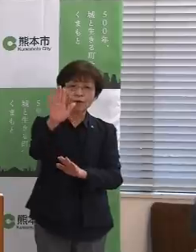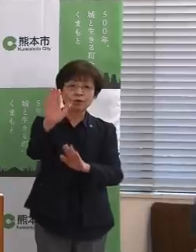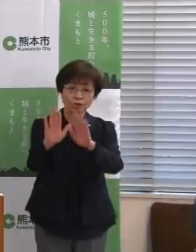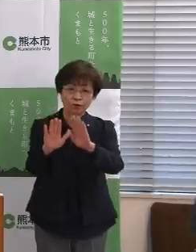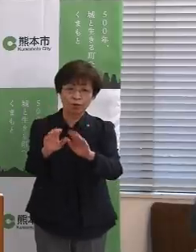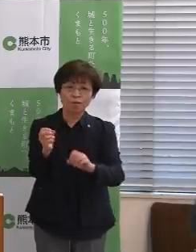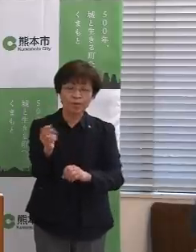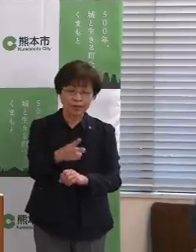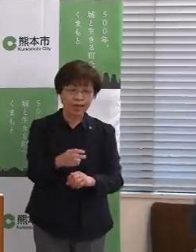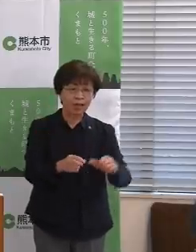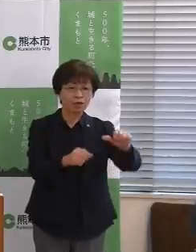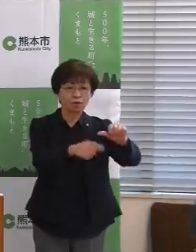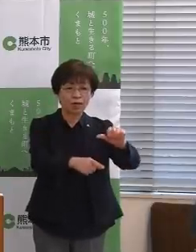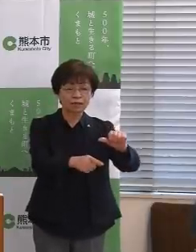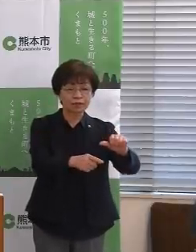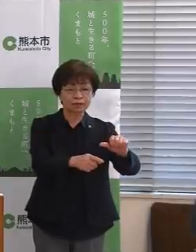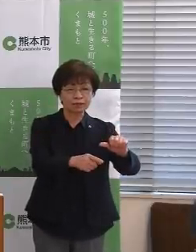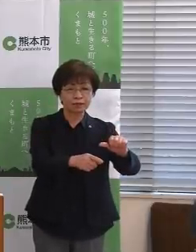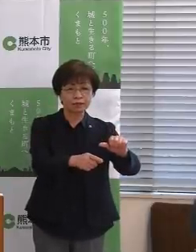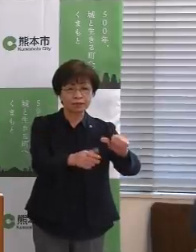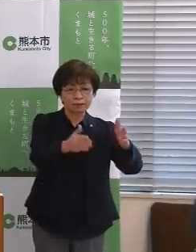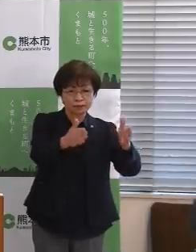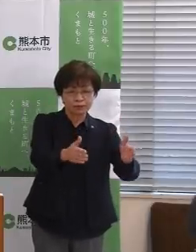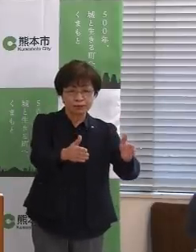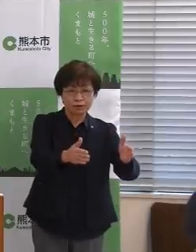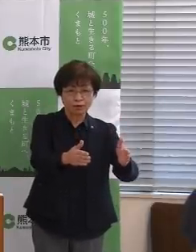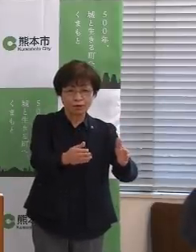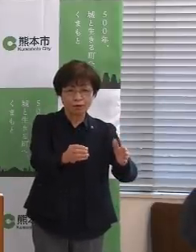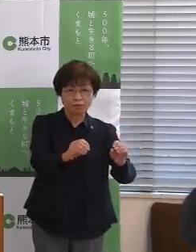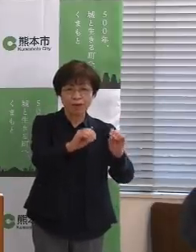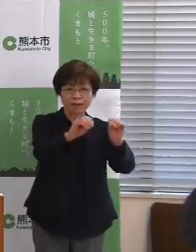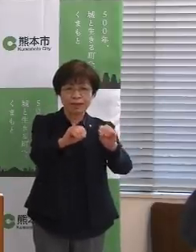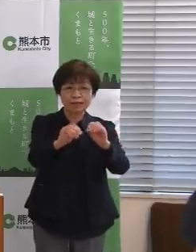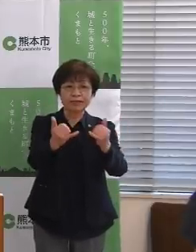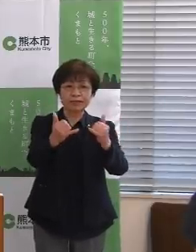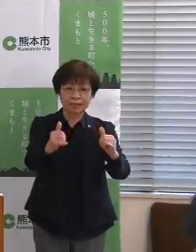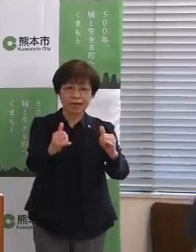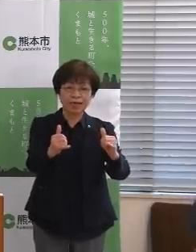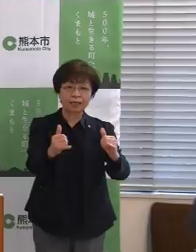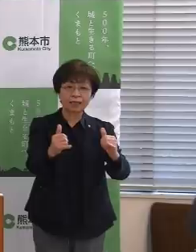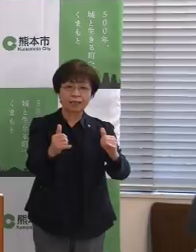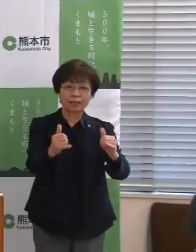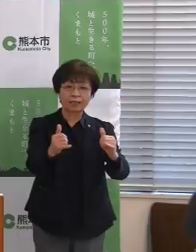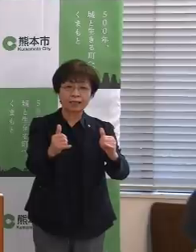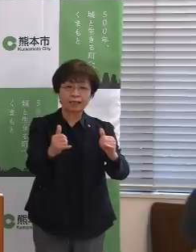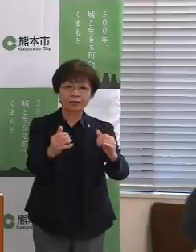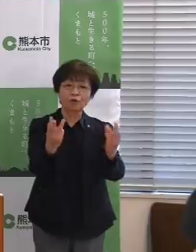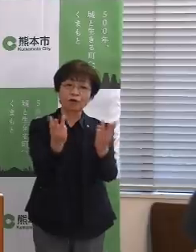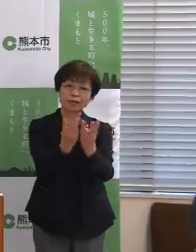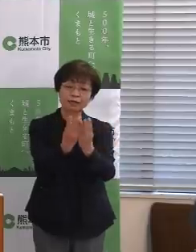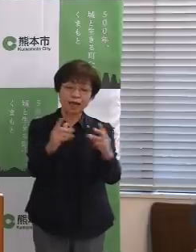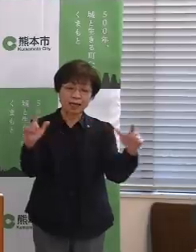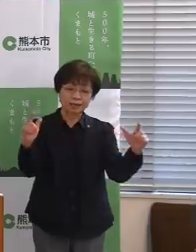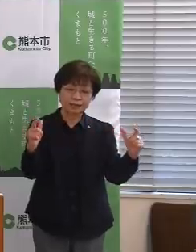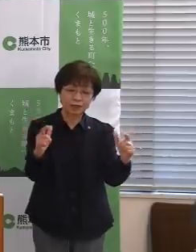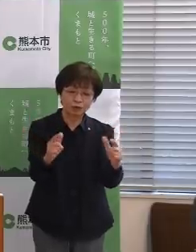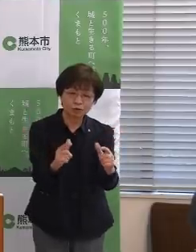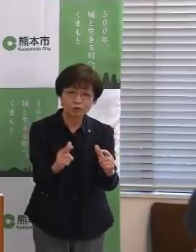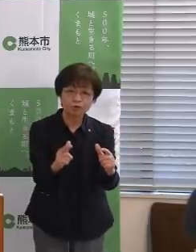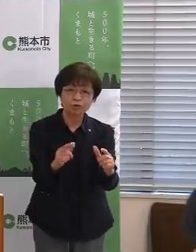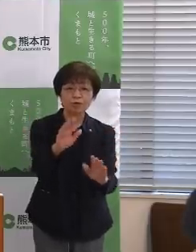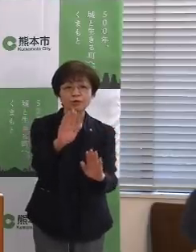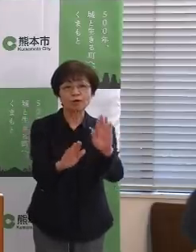5月中のですね感染者の新規の感染者がですね、それが減少していくということになれ